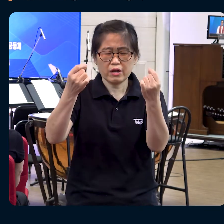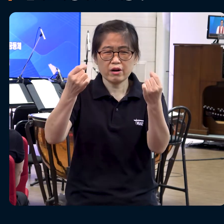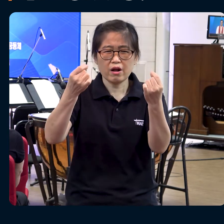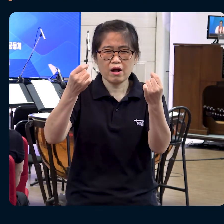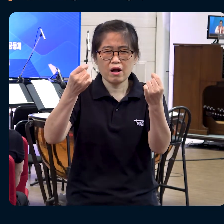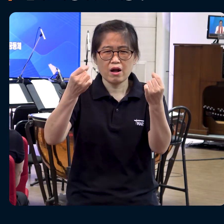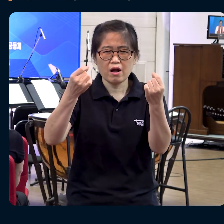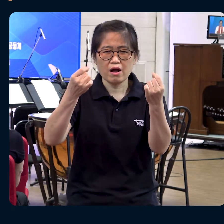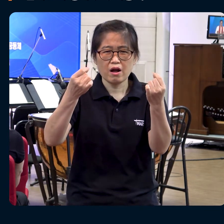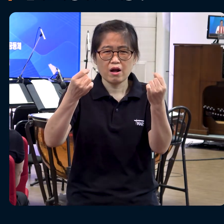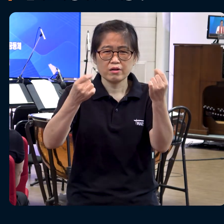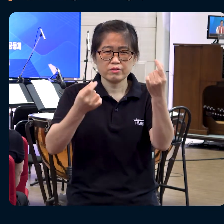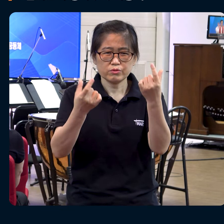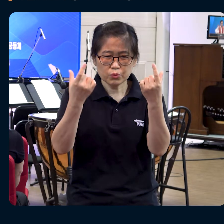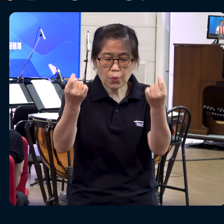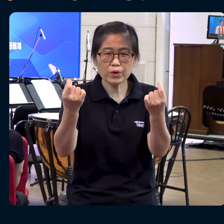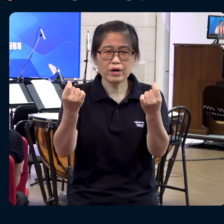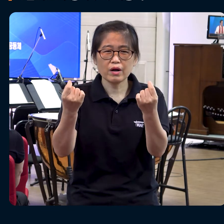자리 아니냐 그 말이에요.